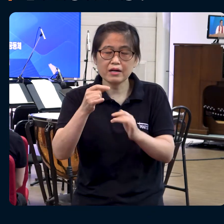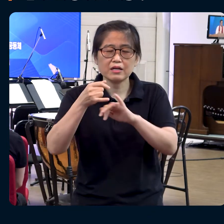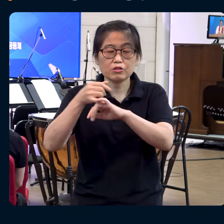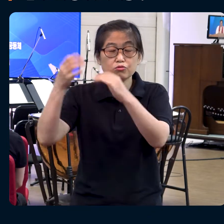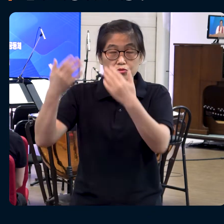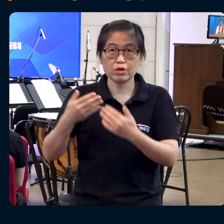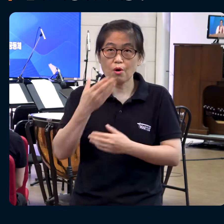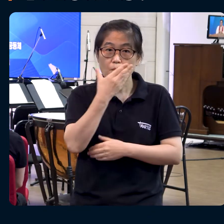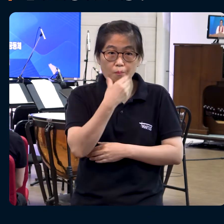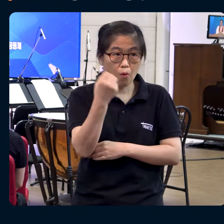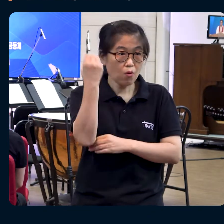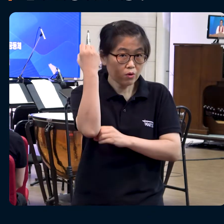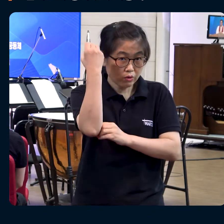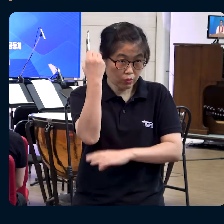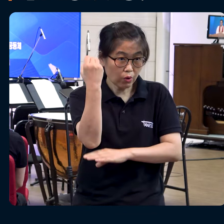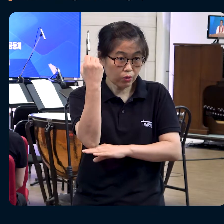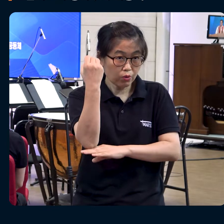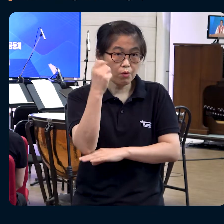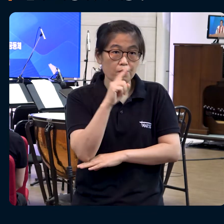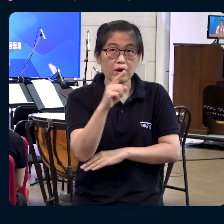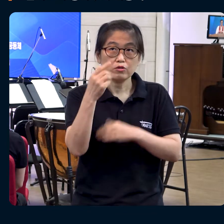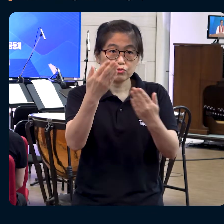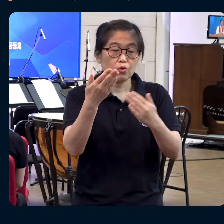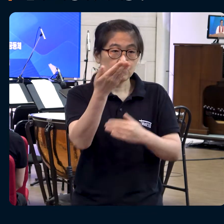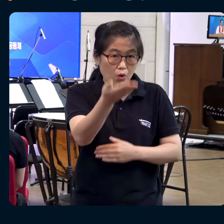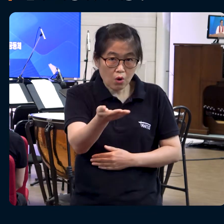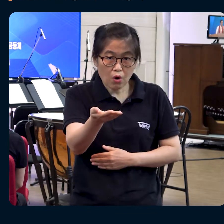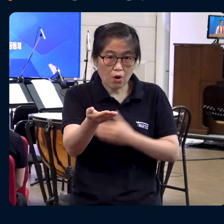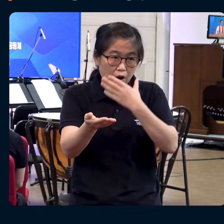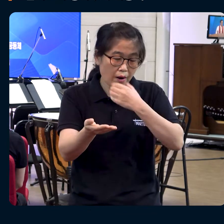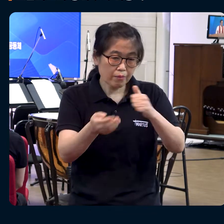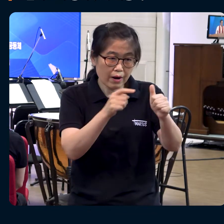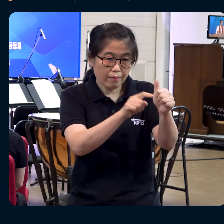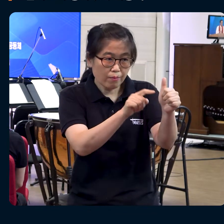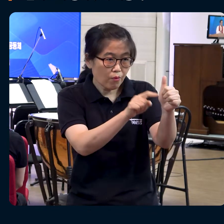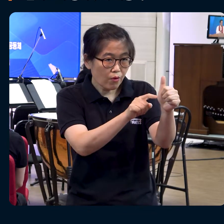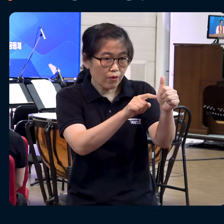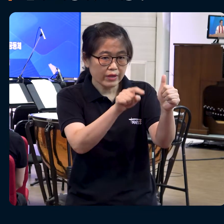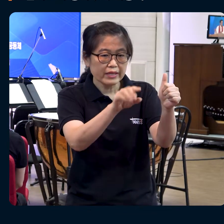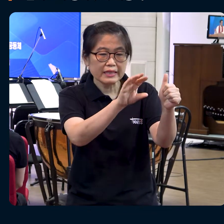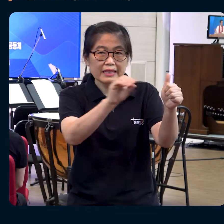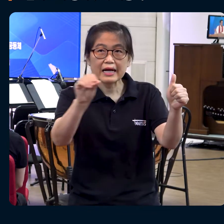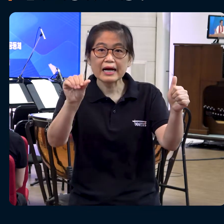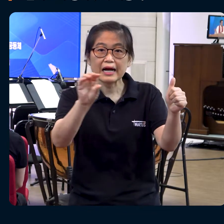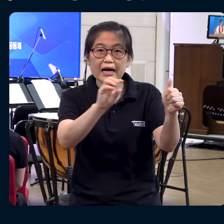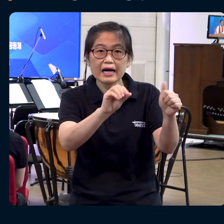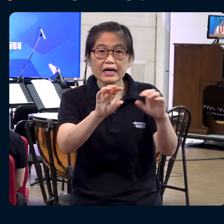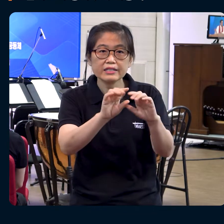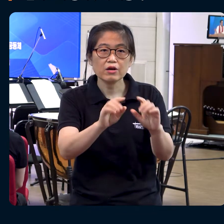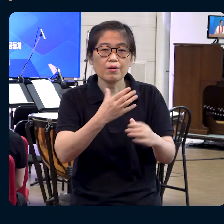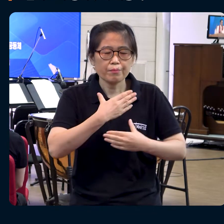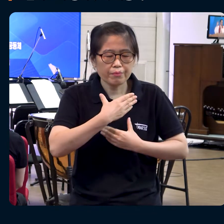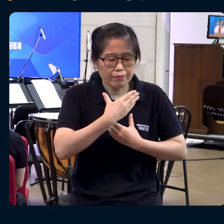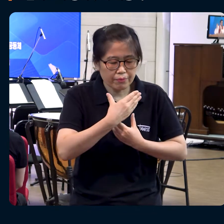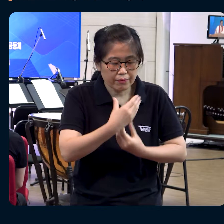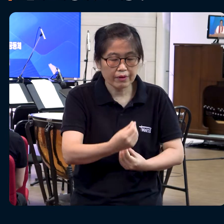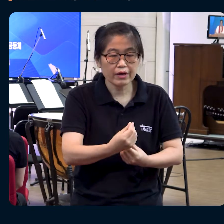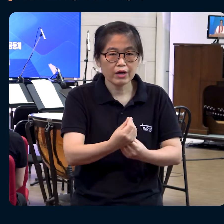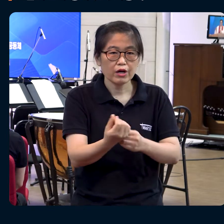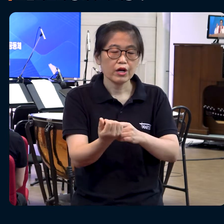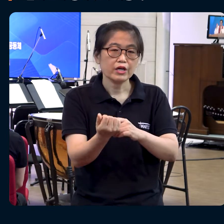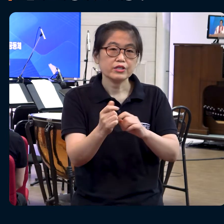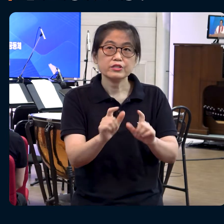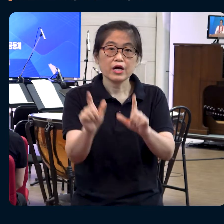말씀하시면서, 복의 근원도 말씀하시면서, 그런데 너는 이 땅에서 평안히 지내다가